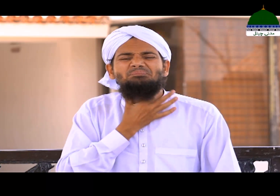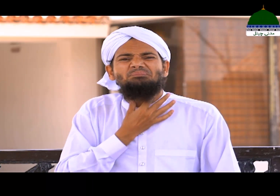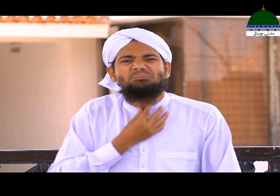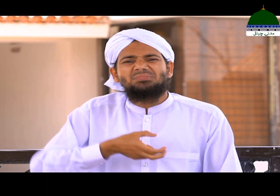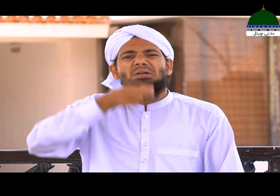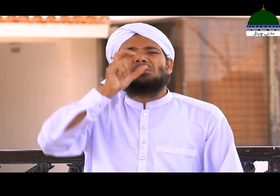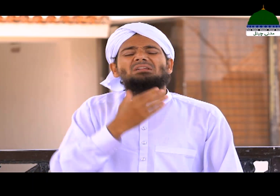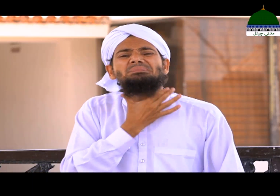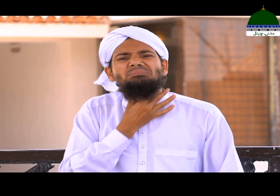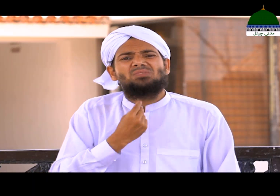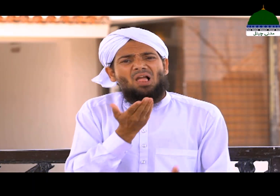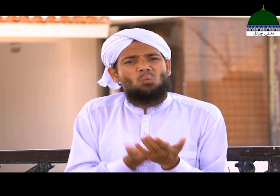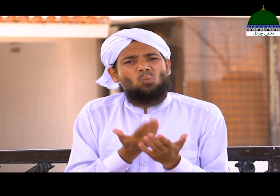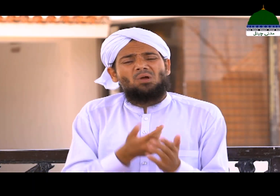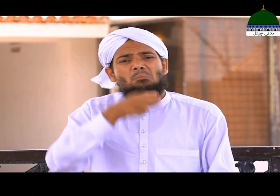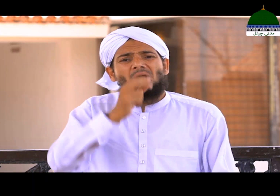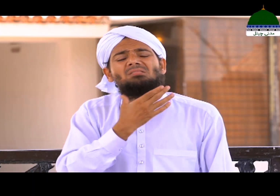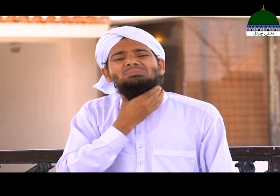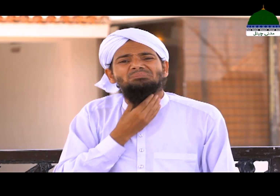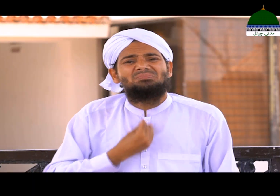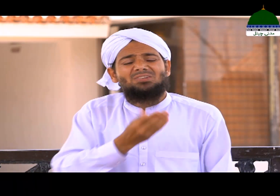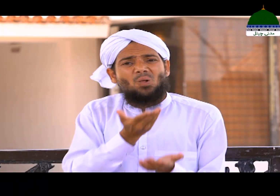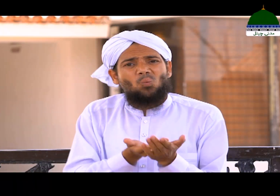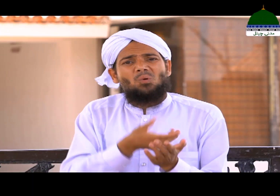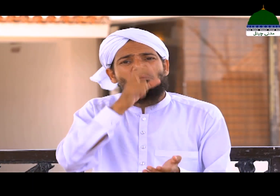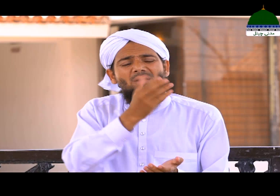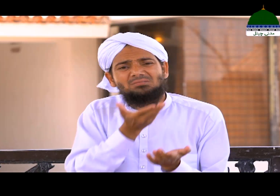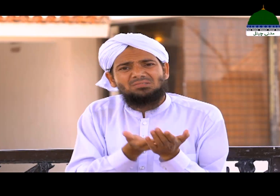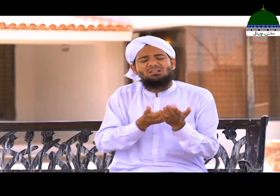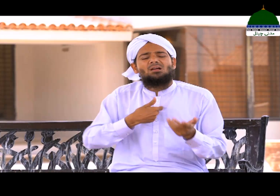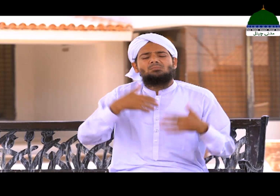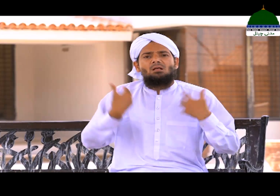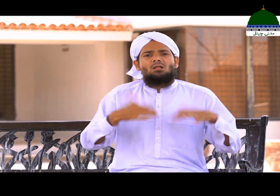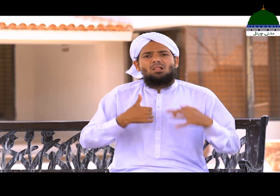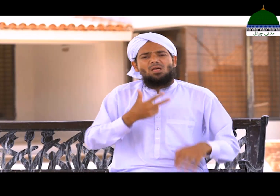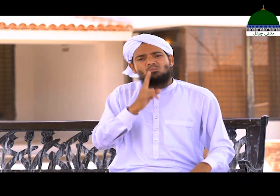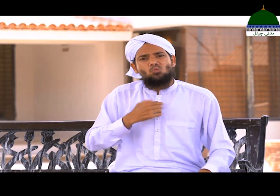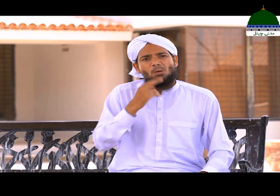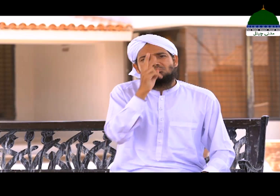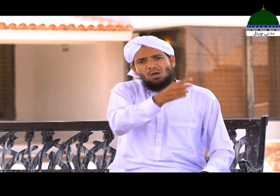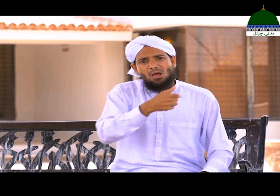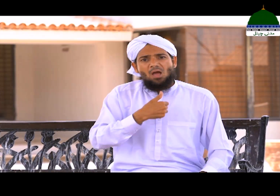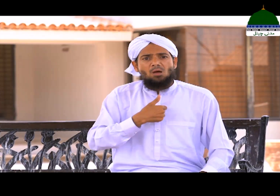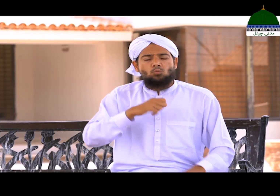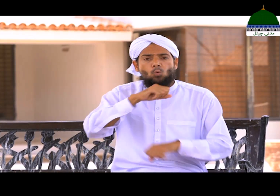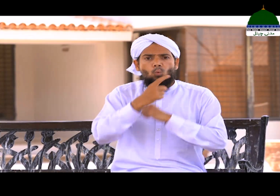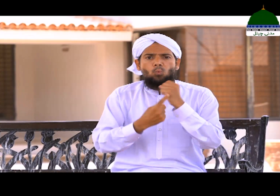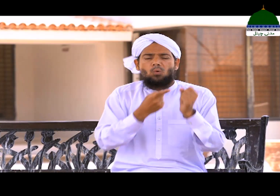العطش العطش، یعنی ہائے پیاس ہائے پیاس۔ اتفاق سے وہ